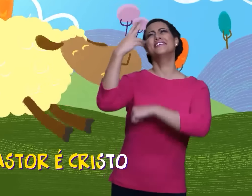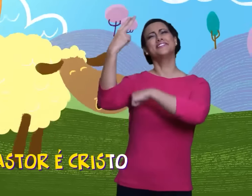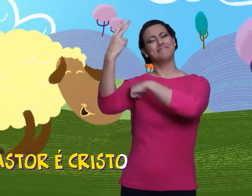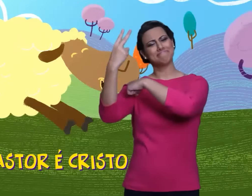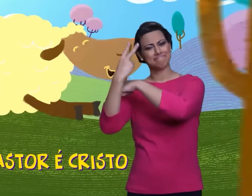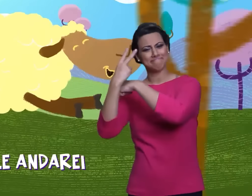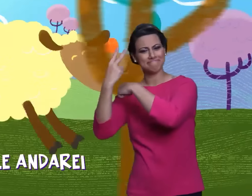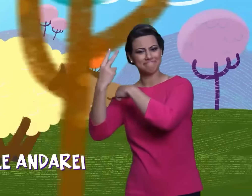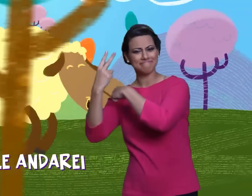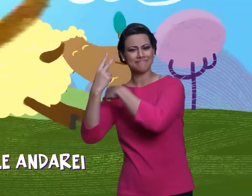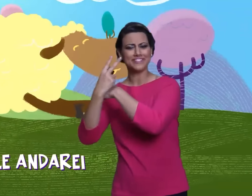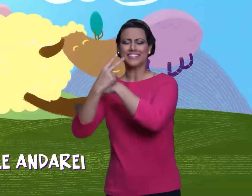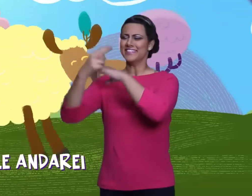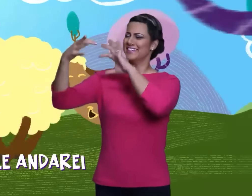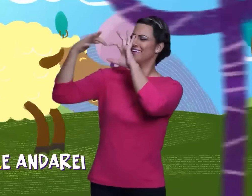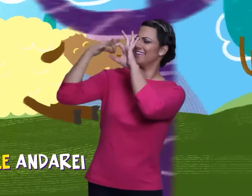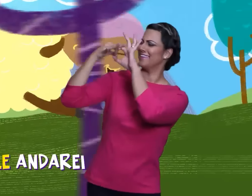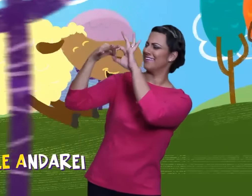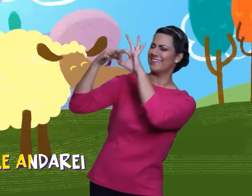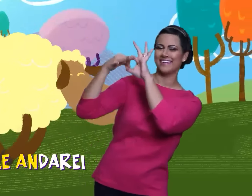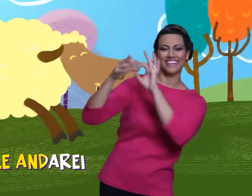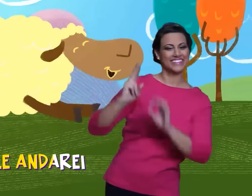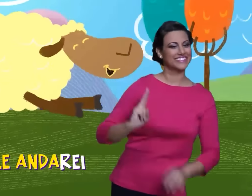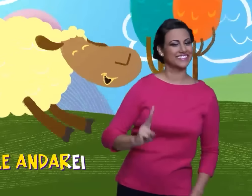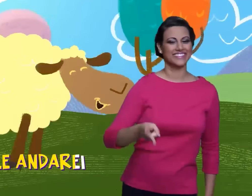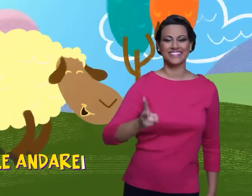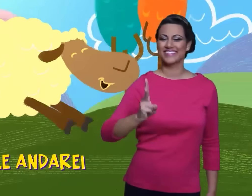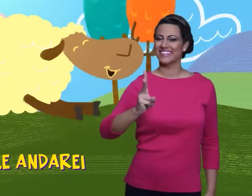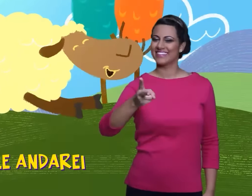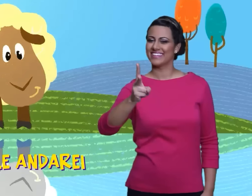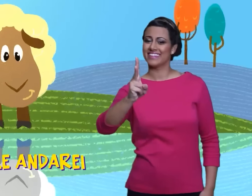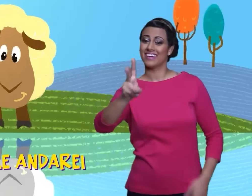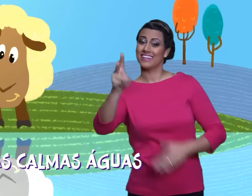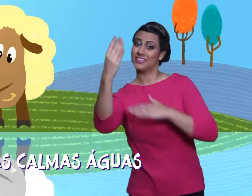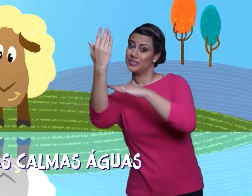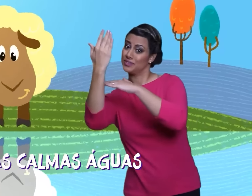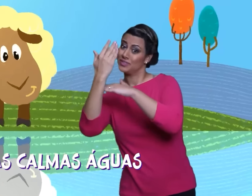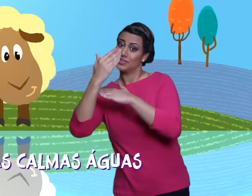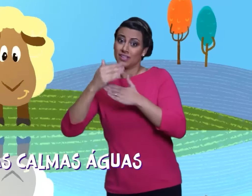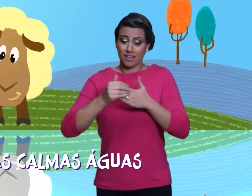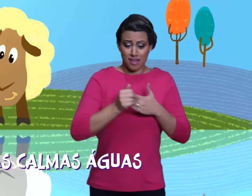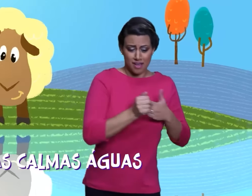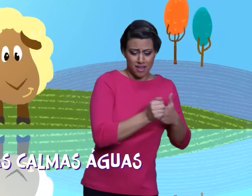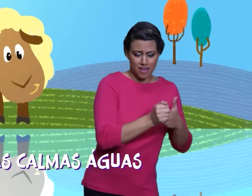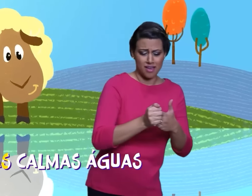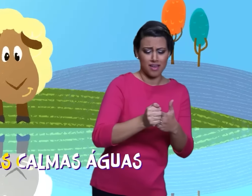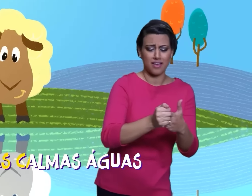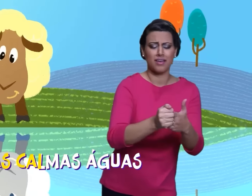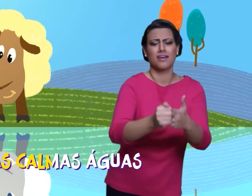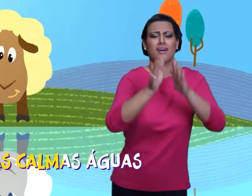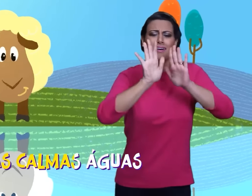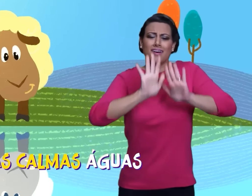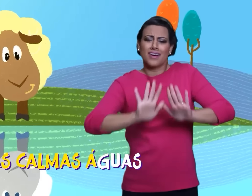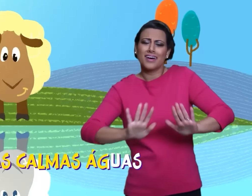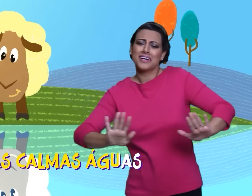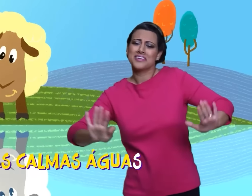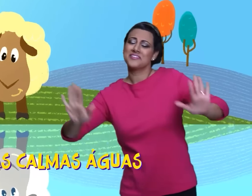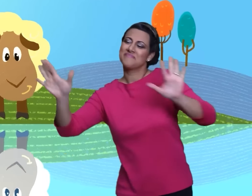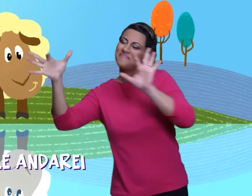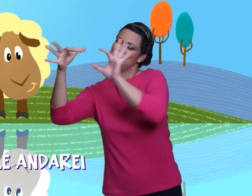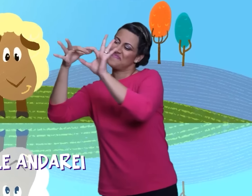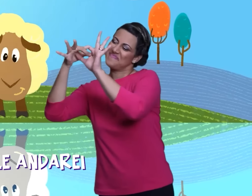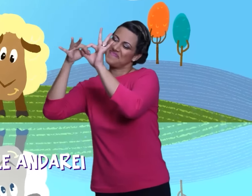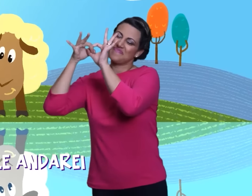amor é Cristo, com Ele andarei. Conduz-me às calmas